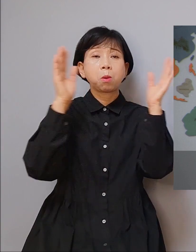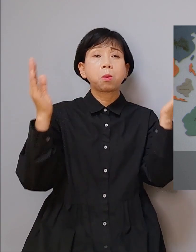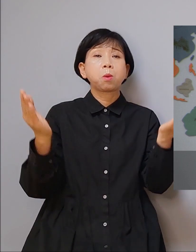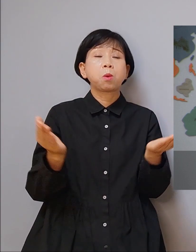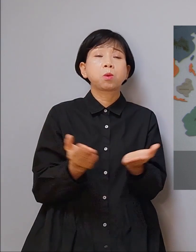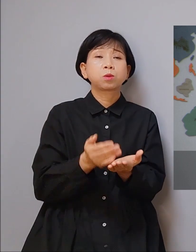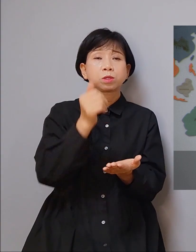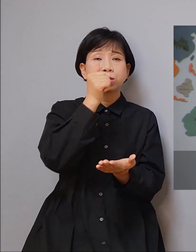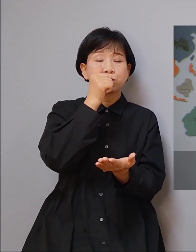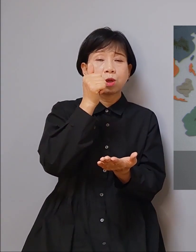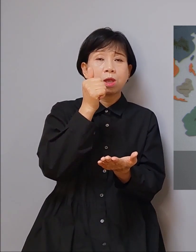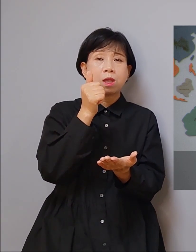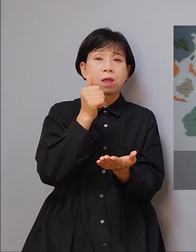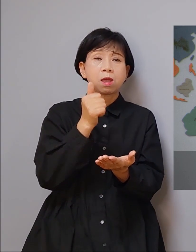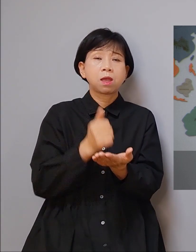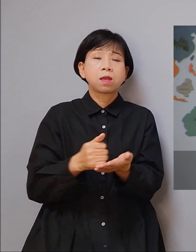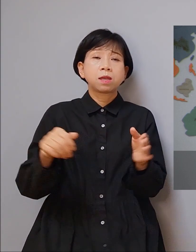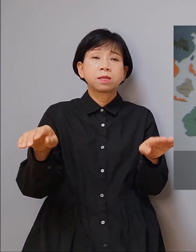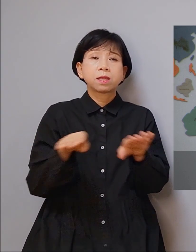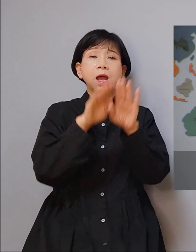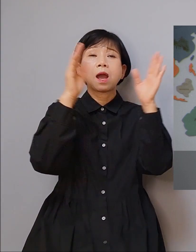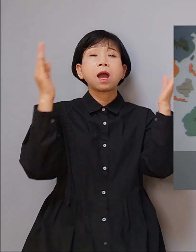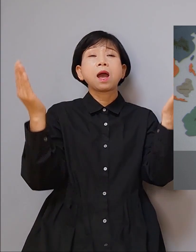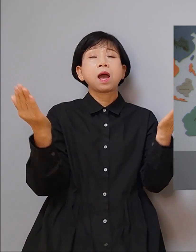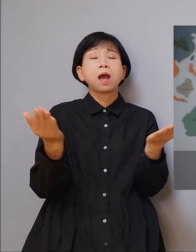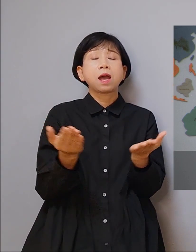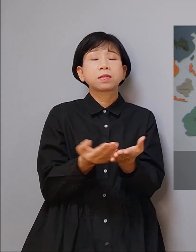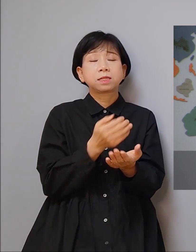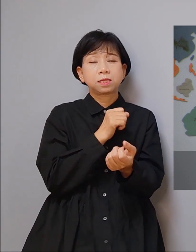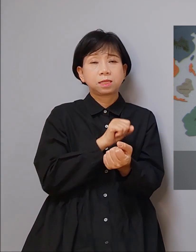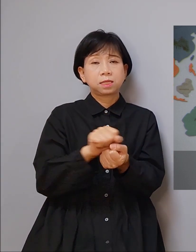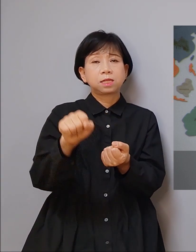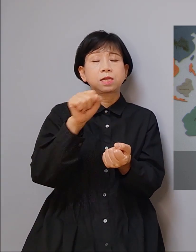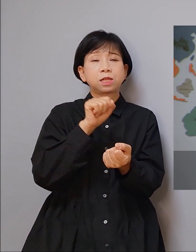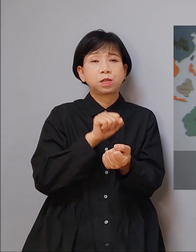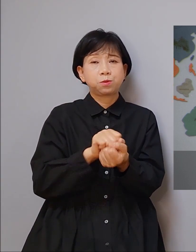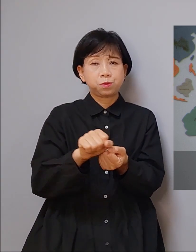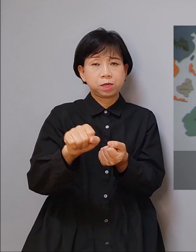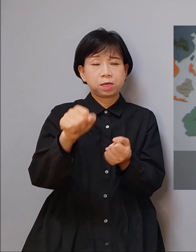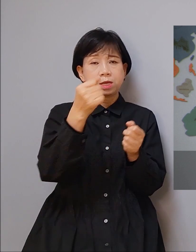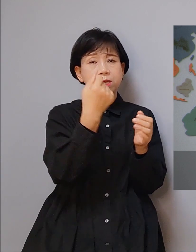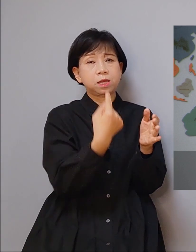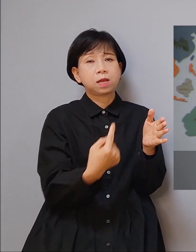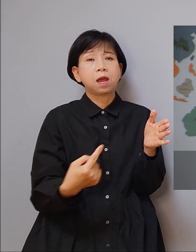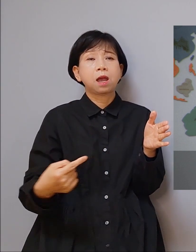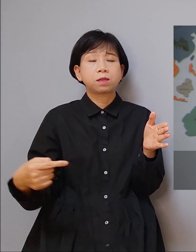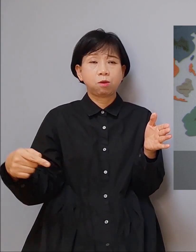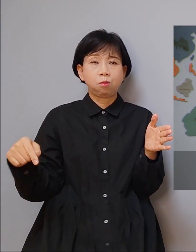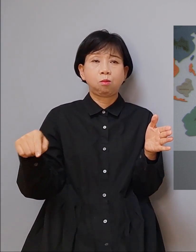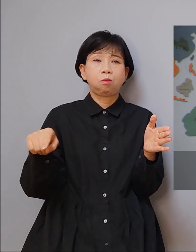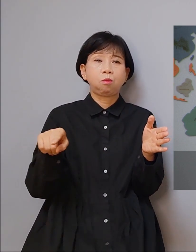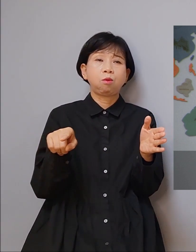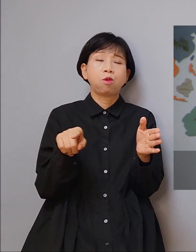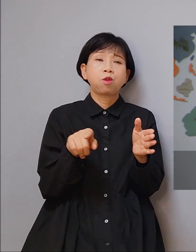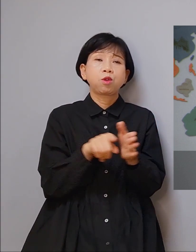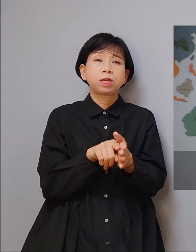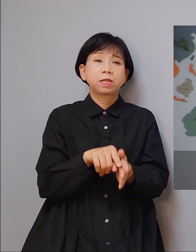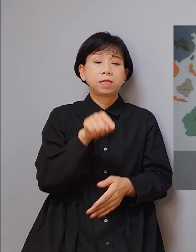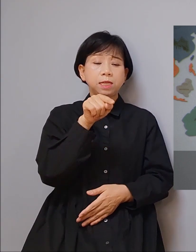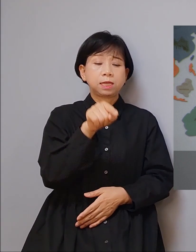우리들의 모든 죄 다 씻기